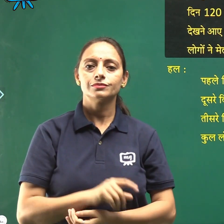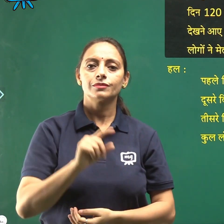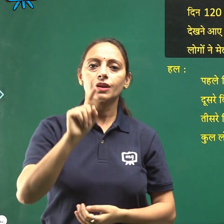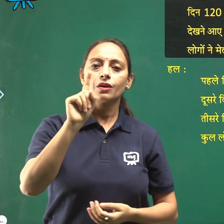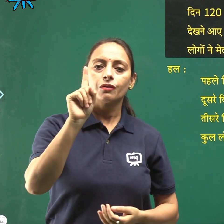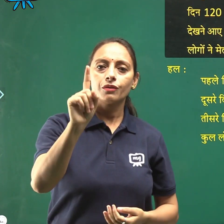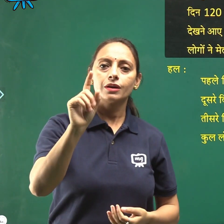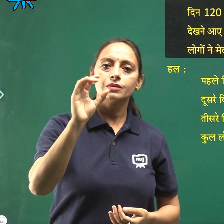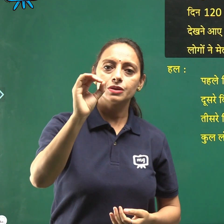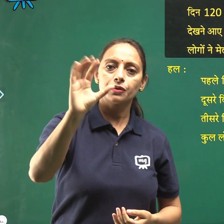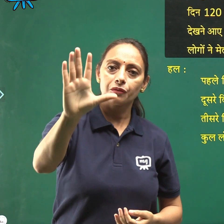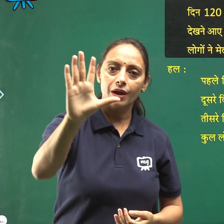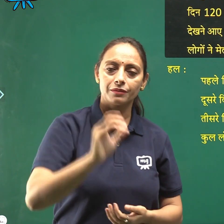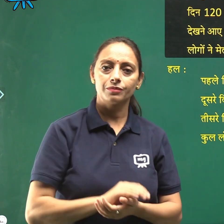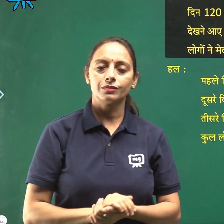105,